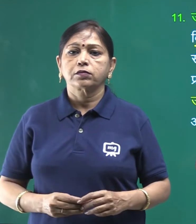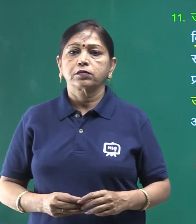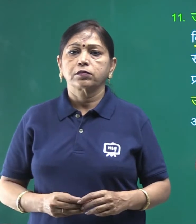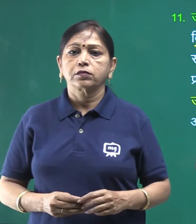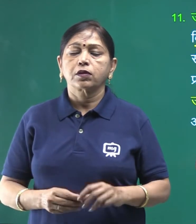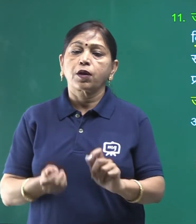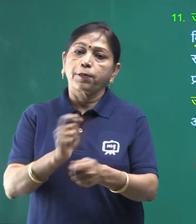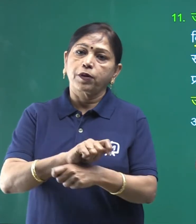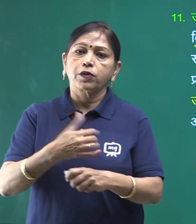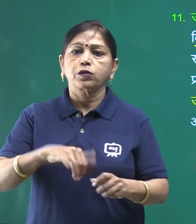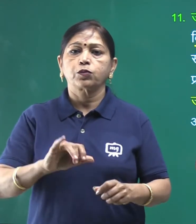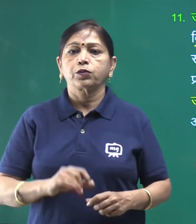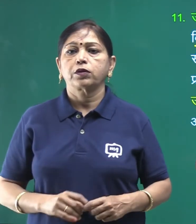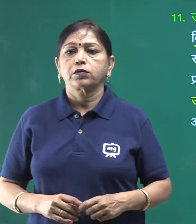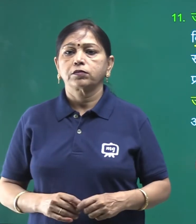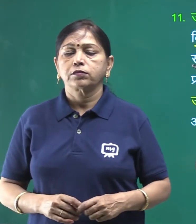परिवर्तन हुए